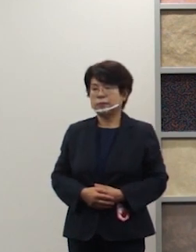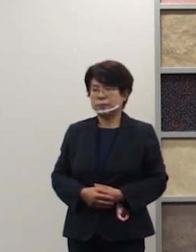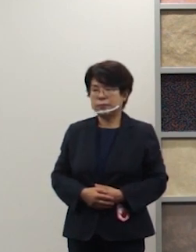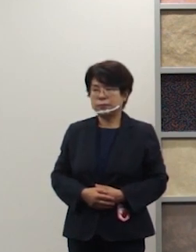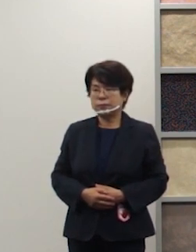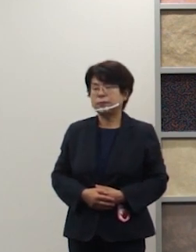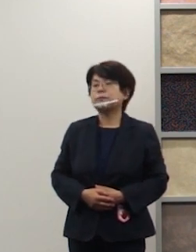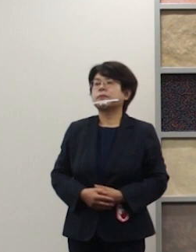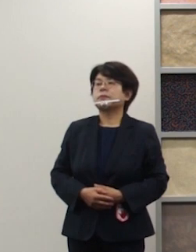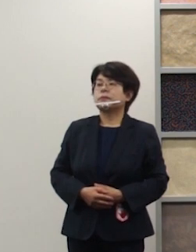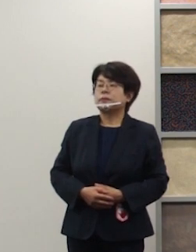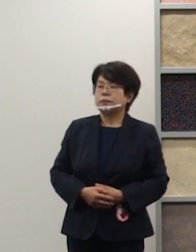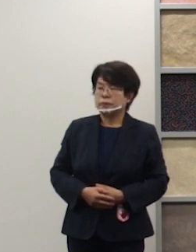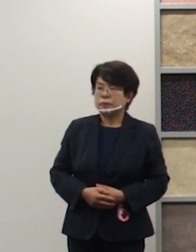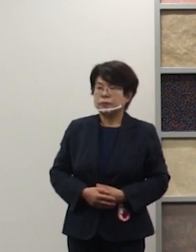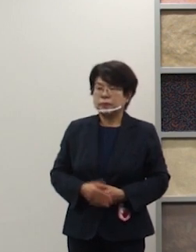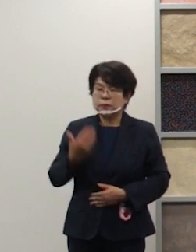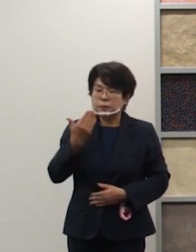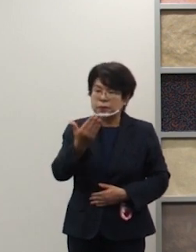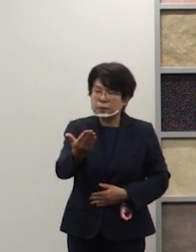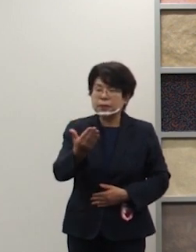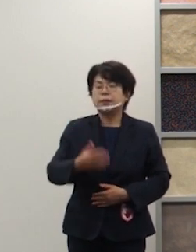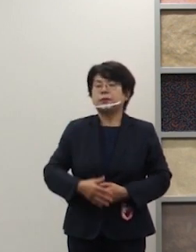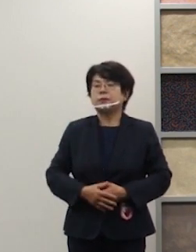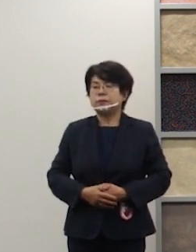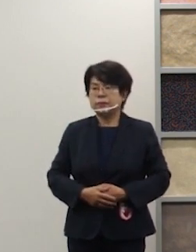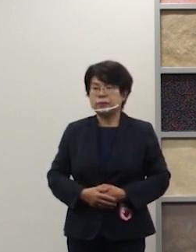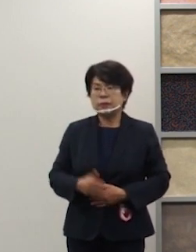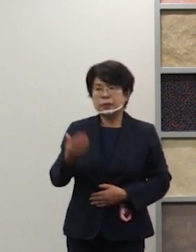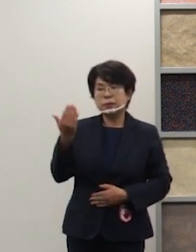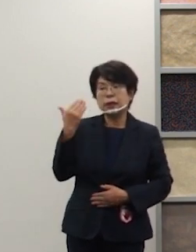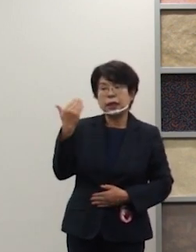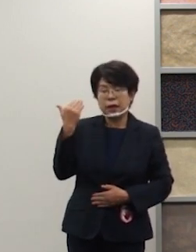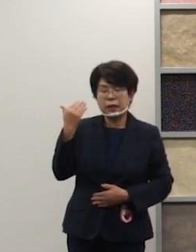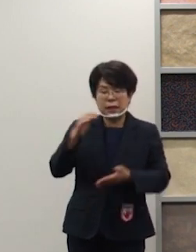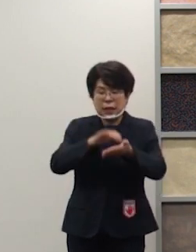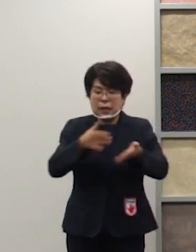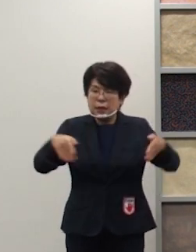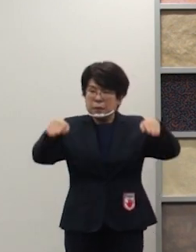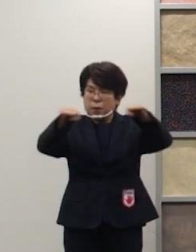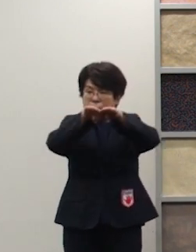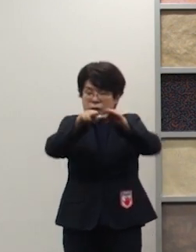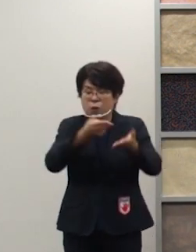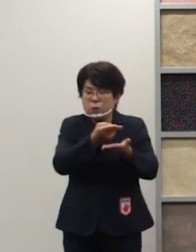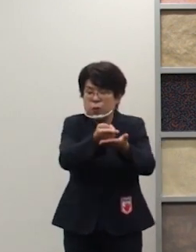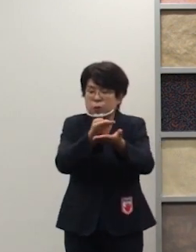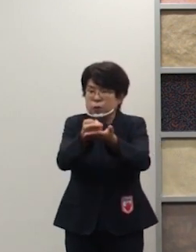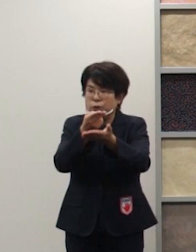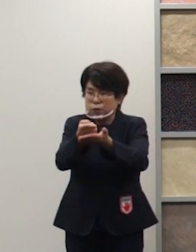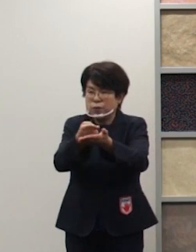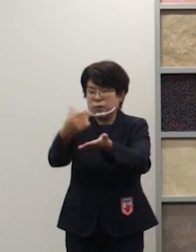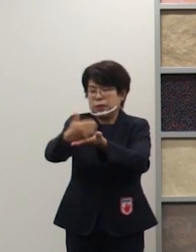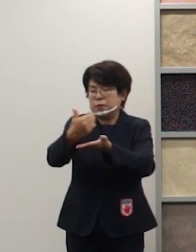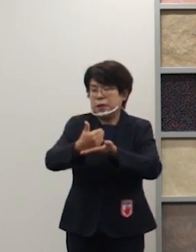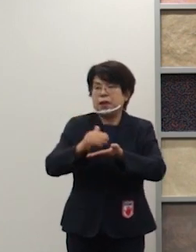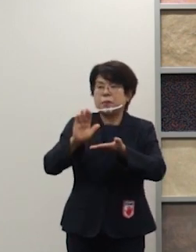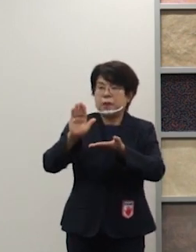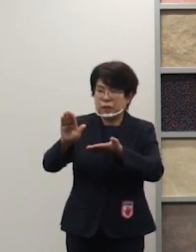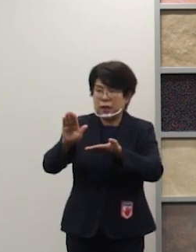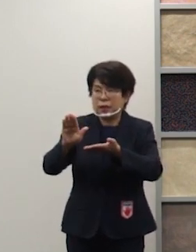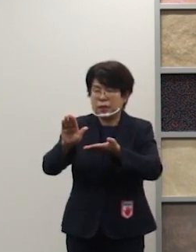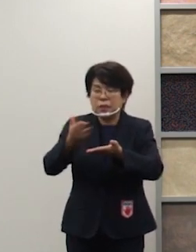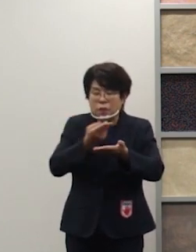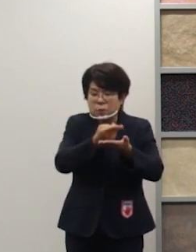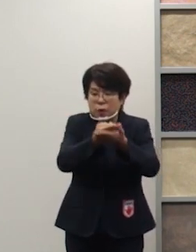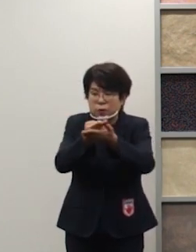サニーさん。 サニー氏の内田です、先ほど病床の話が出たかと思うんですけれども、はい、その病床の内